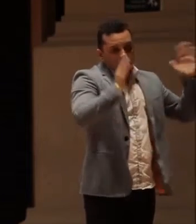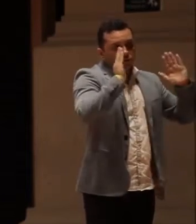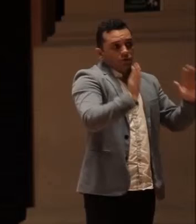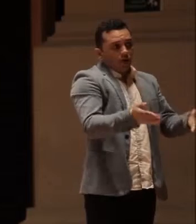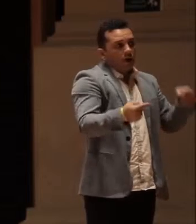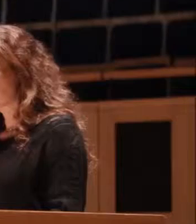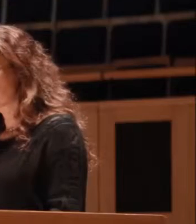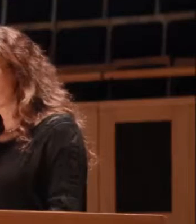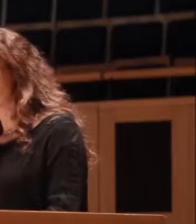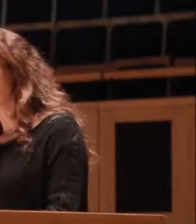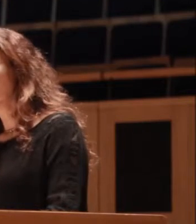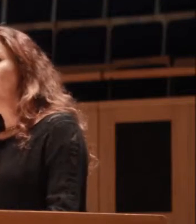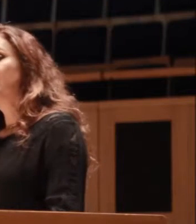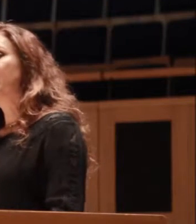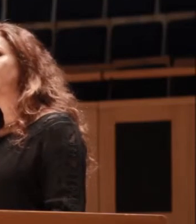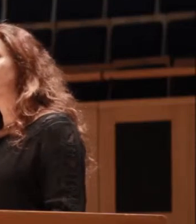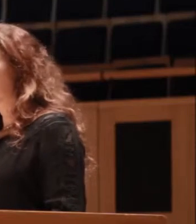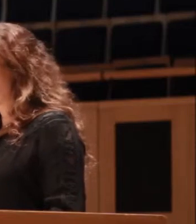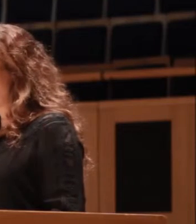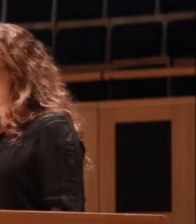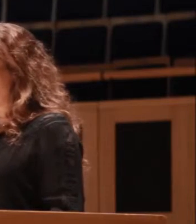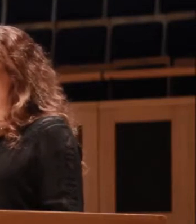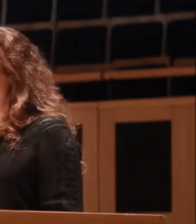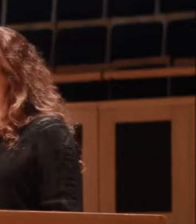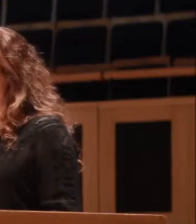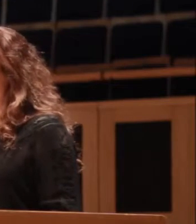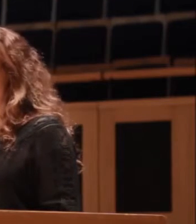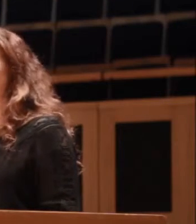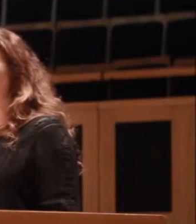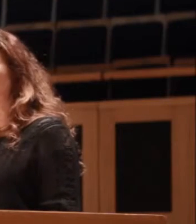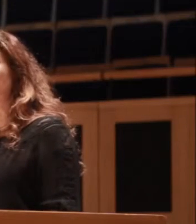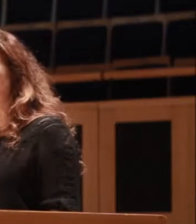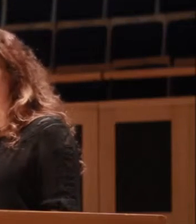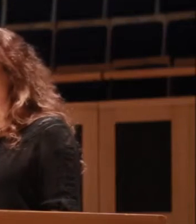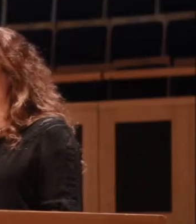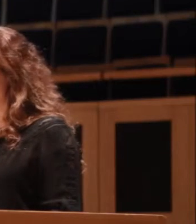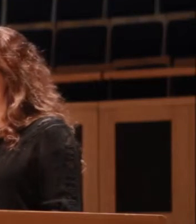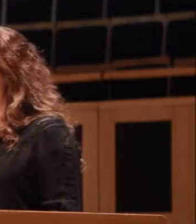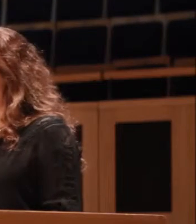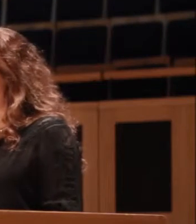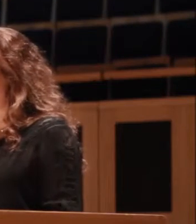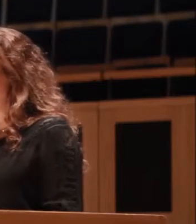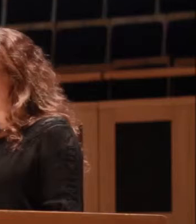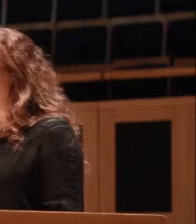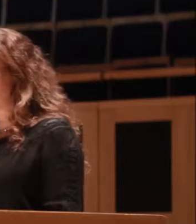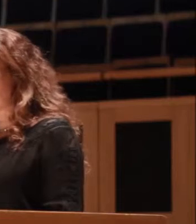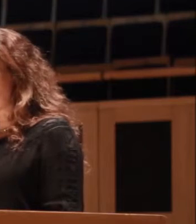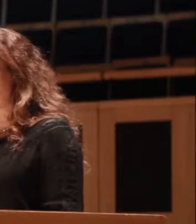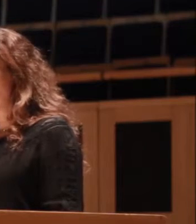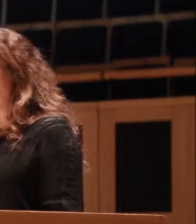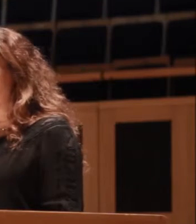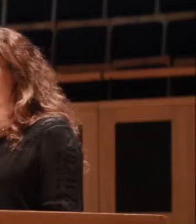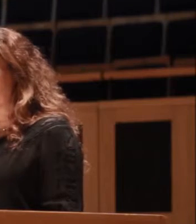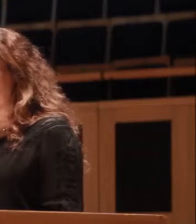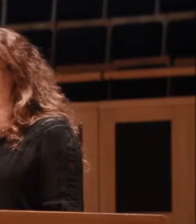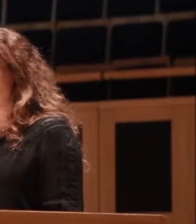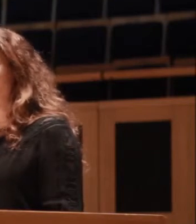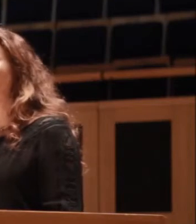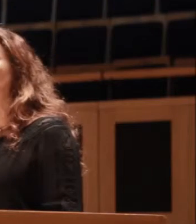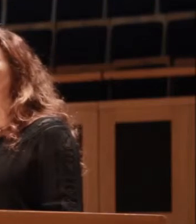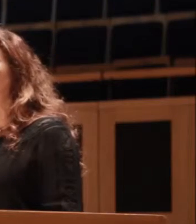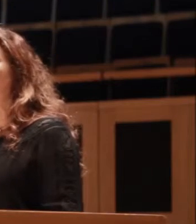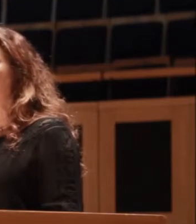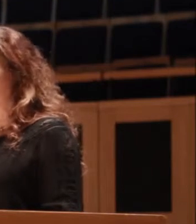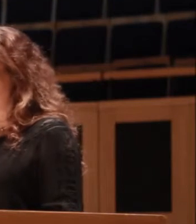da sociedade. Na relação entre o MINC e as organizações sociais, destaco o